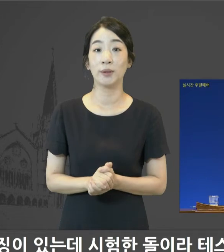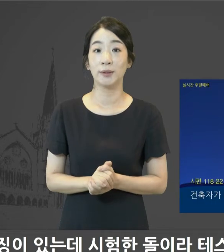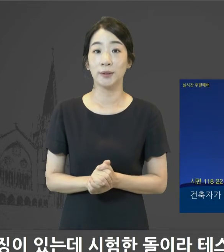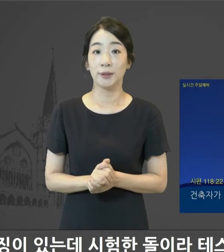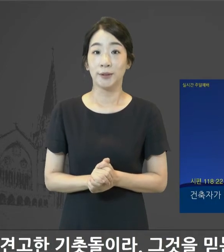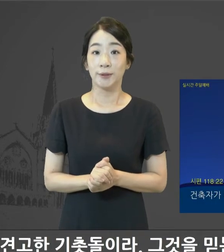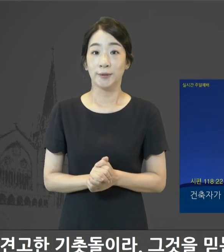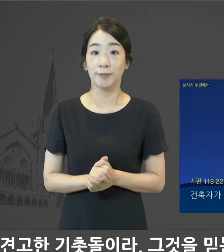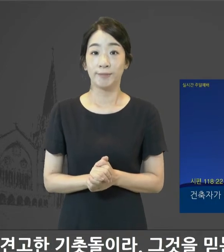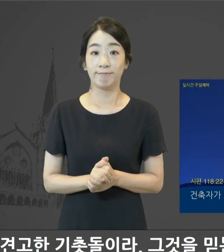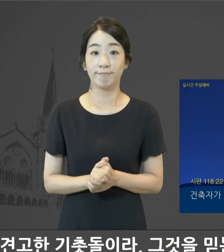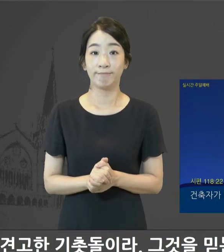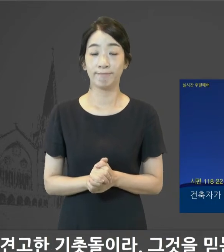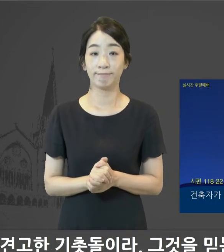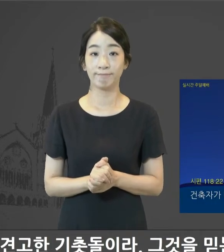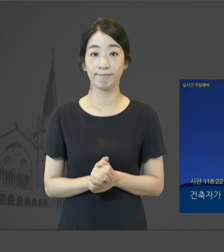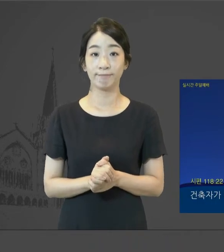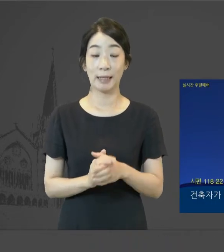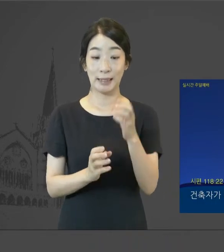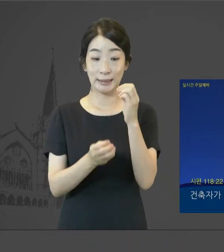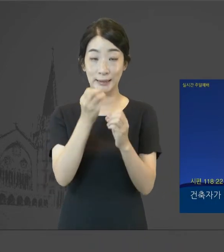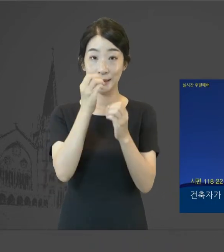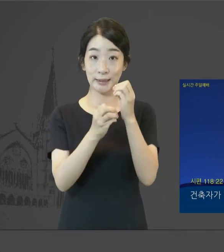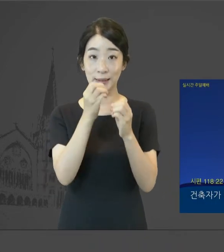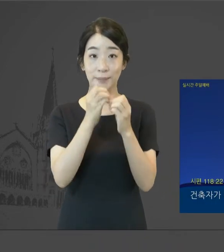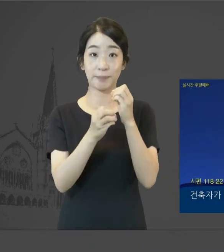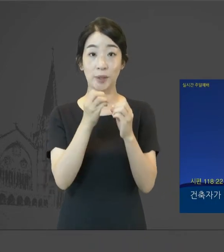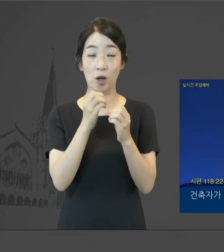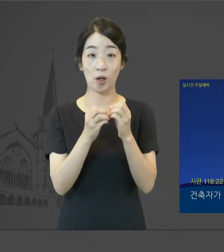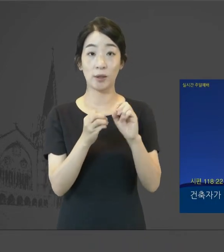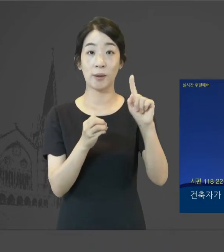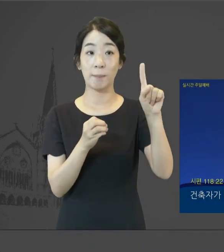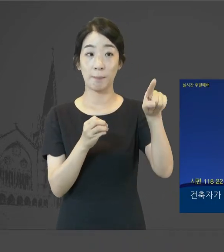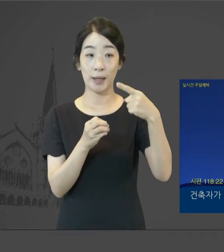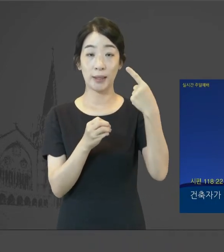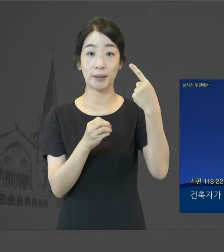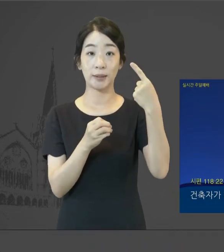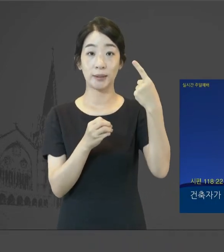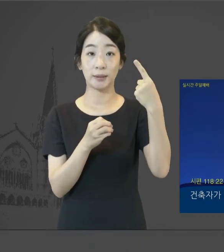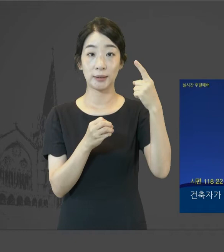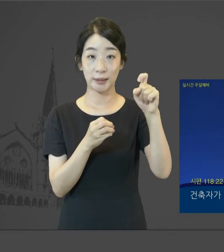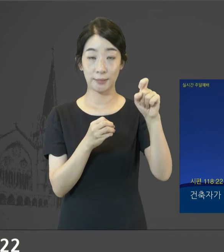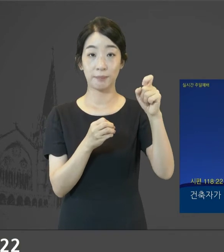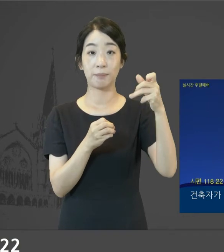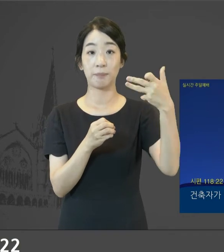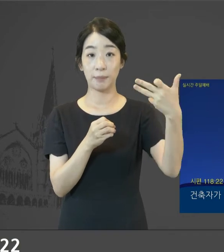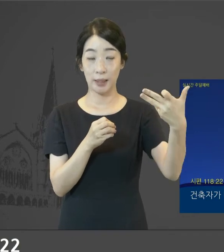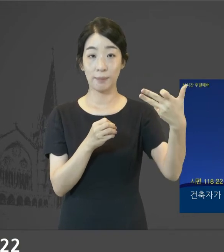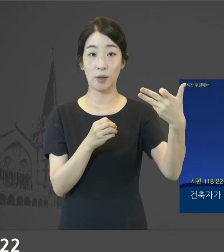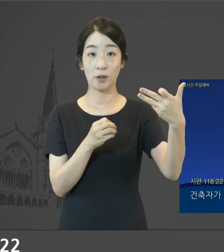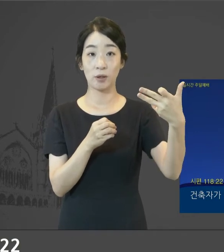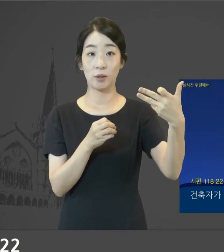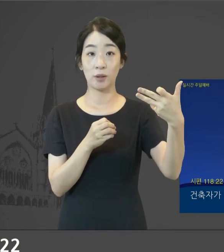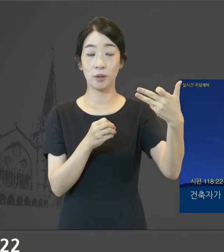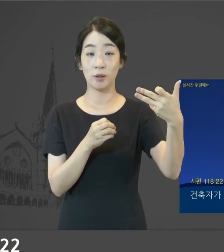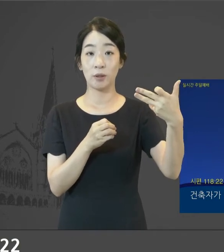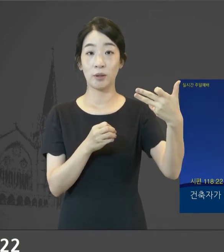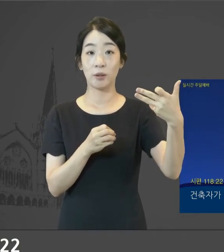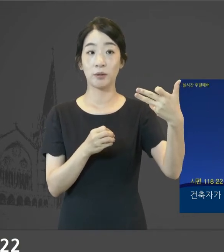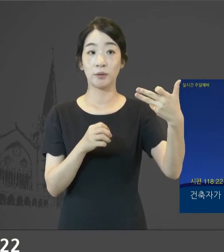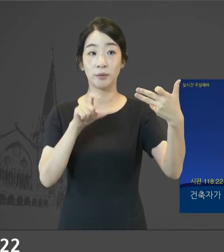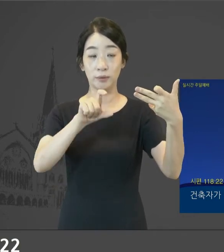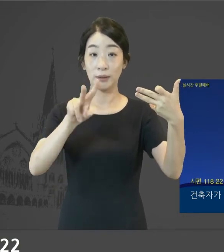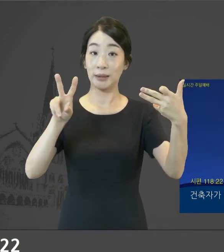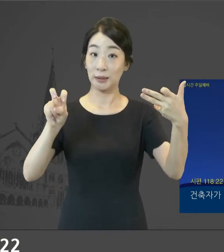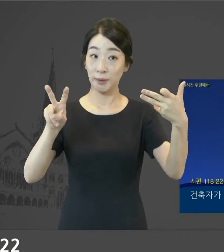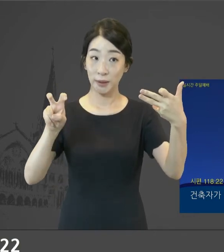보겠습니다. 시편 118편 22절 같이 한번 또 읽겠습니다. 시작. 건축자가